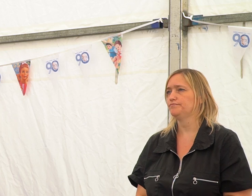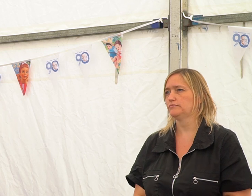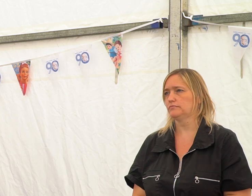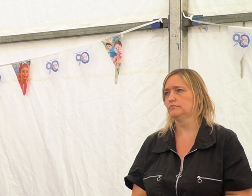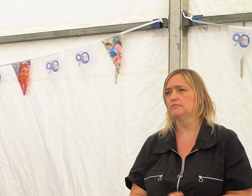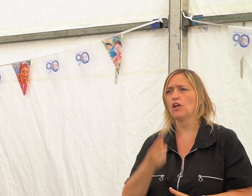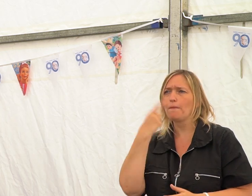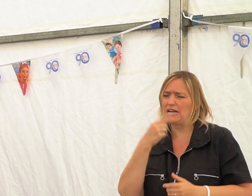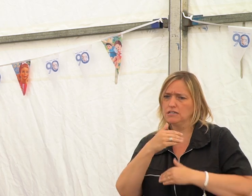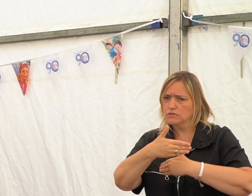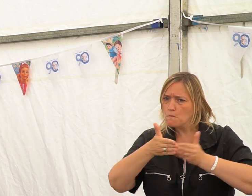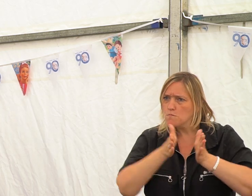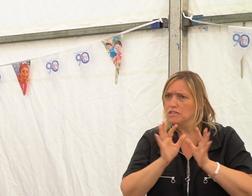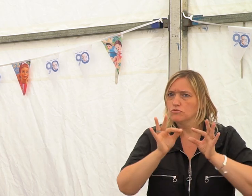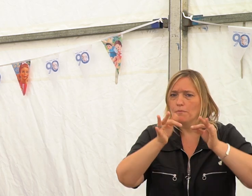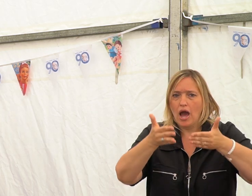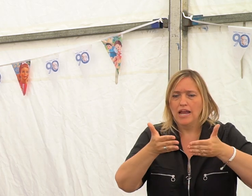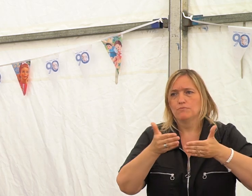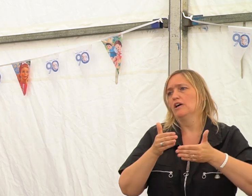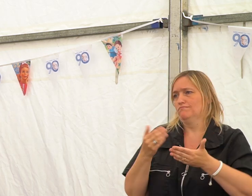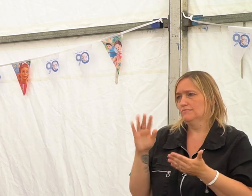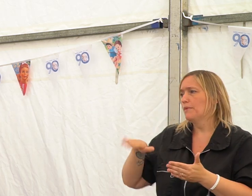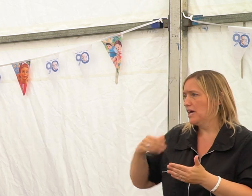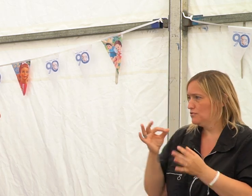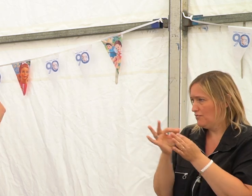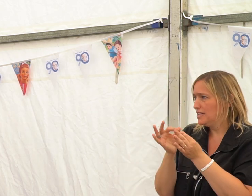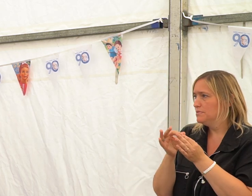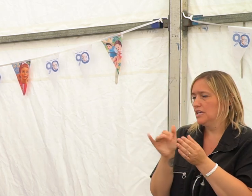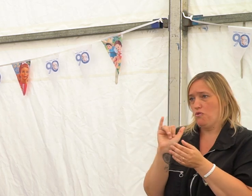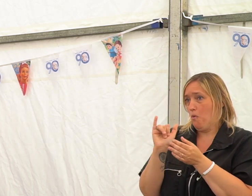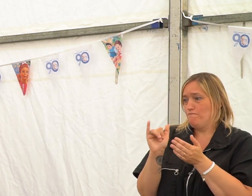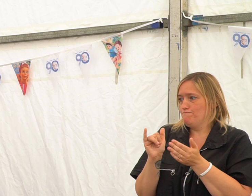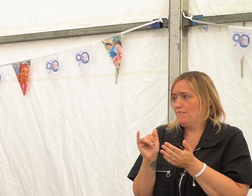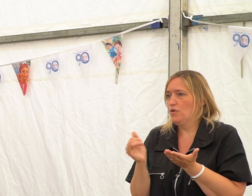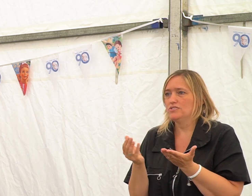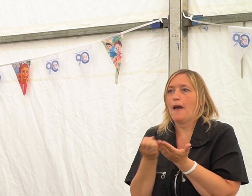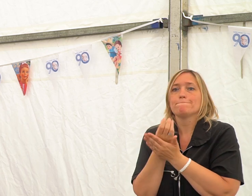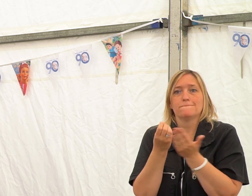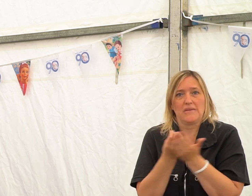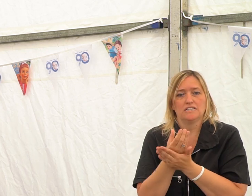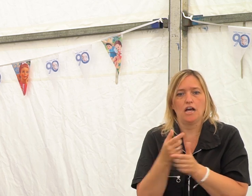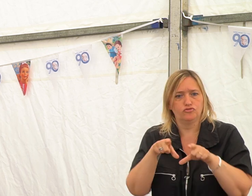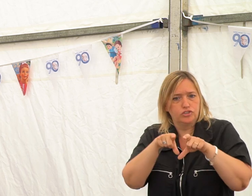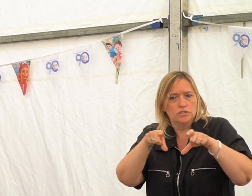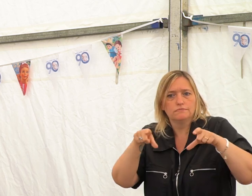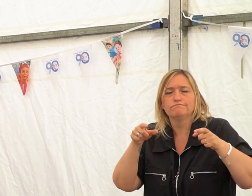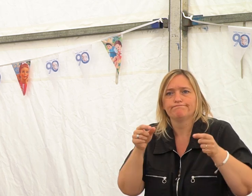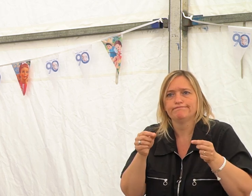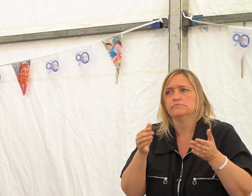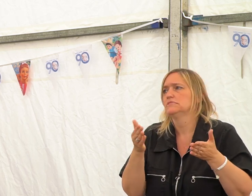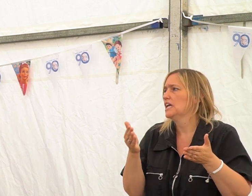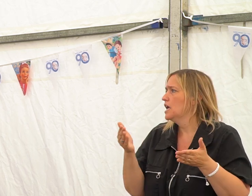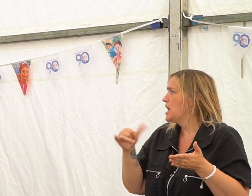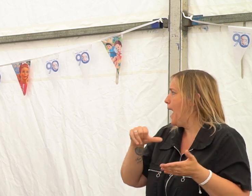cette capsule temporelle, eh bien, dans quelques instants nous allons recueillir les différents messages, mais je vais demander donc à la